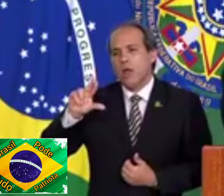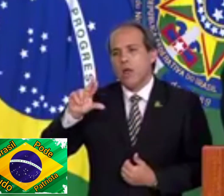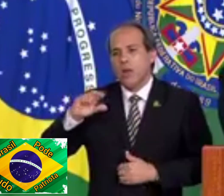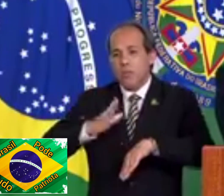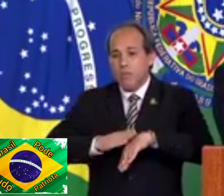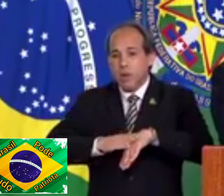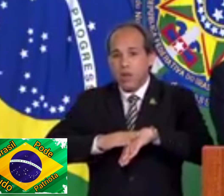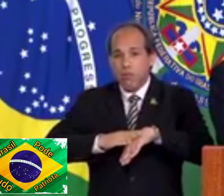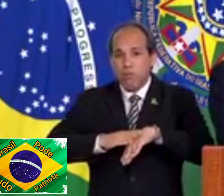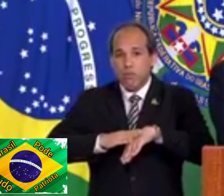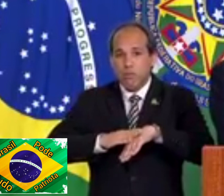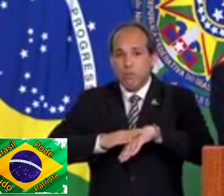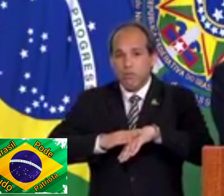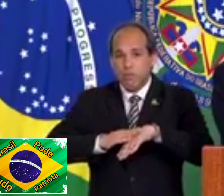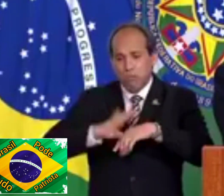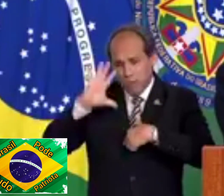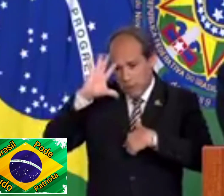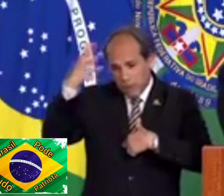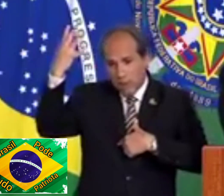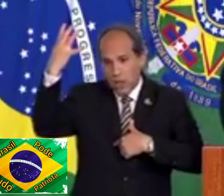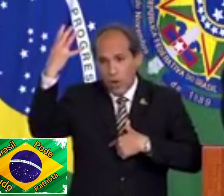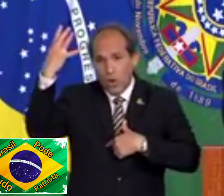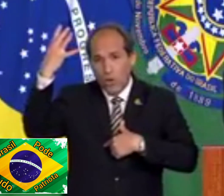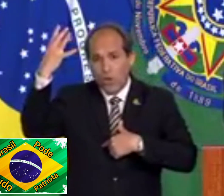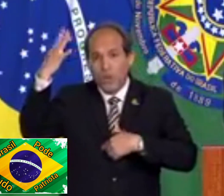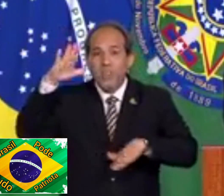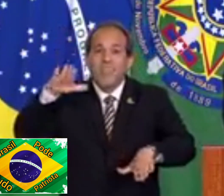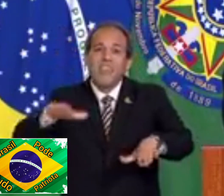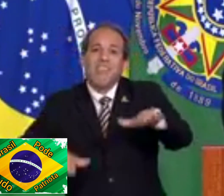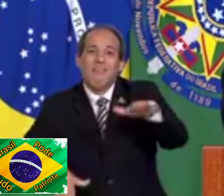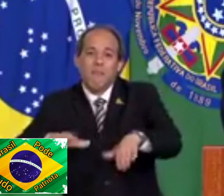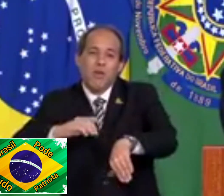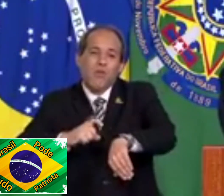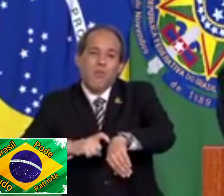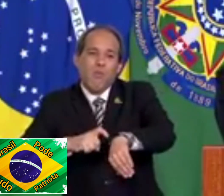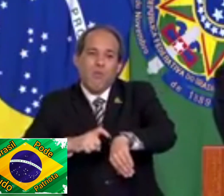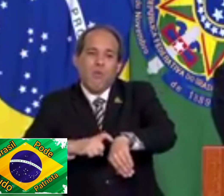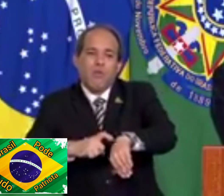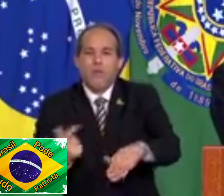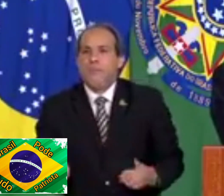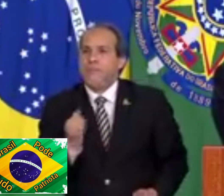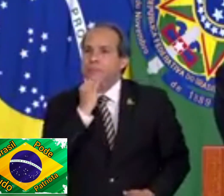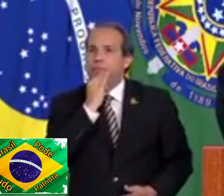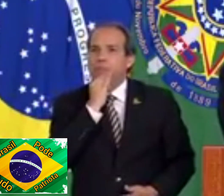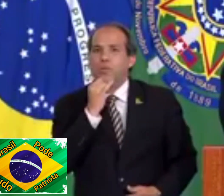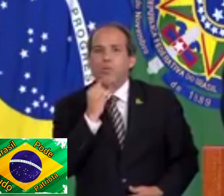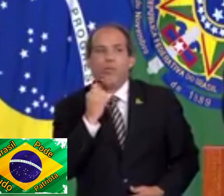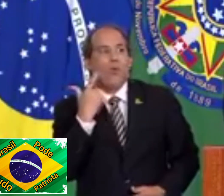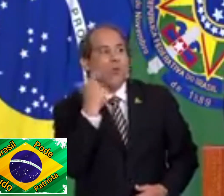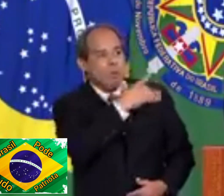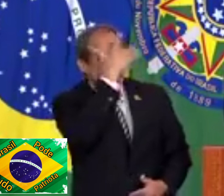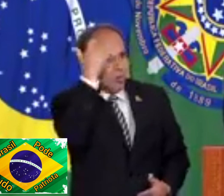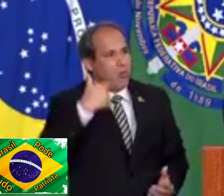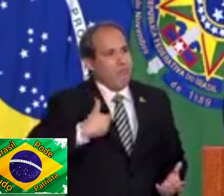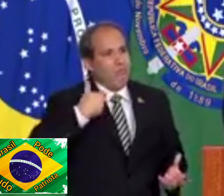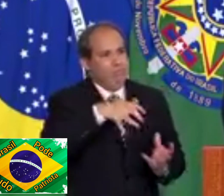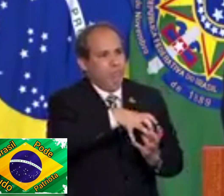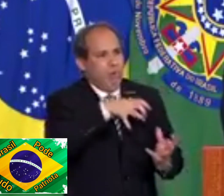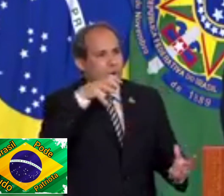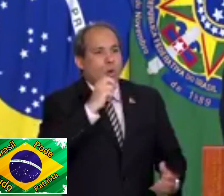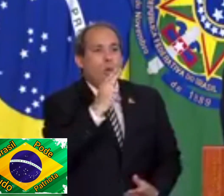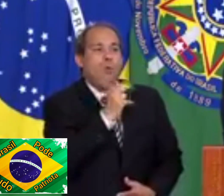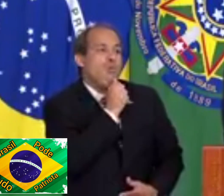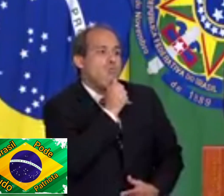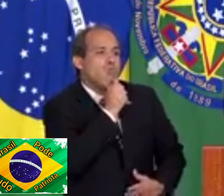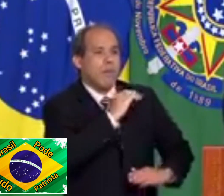de tomar uma adesão como essa depende de momento. Eu não posso exigir uma pessoa com idade ou sem o